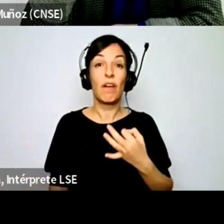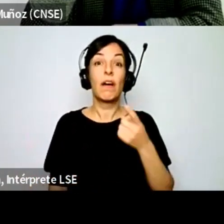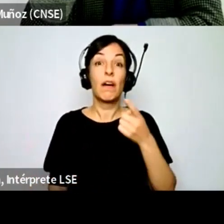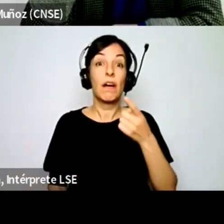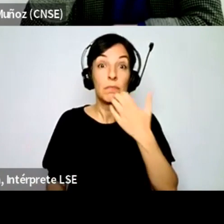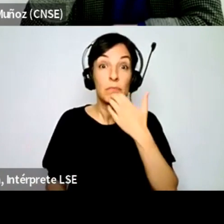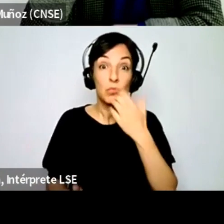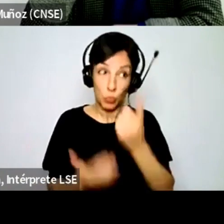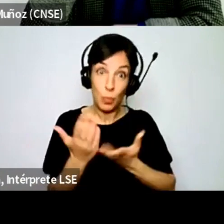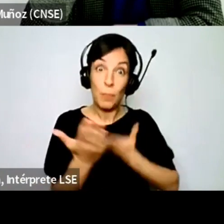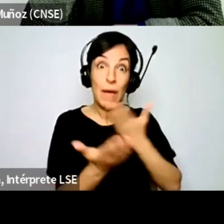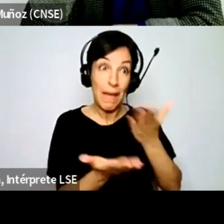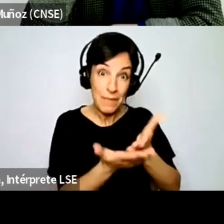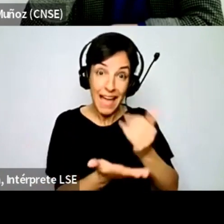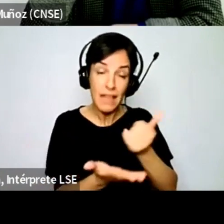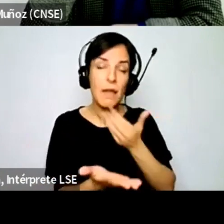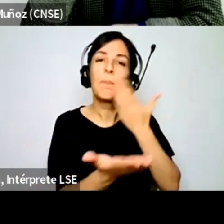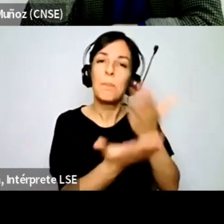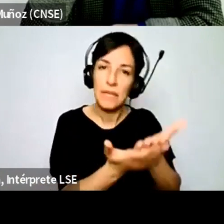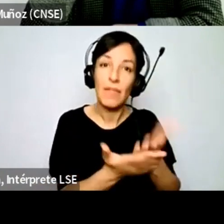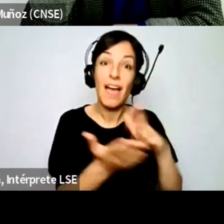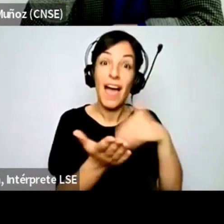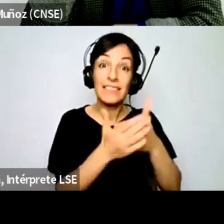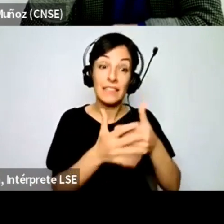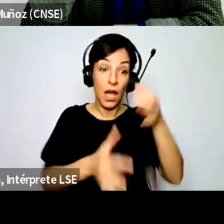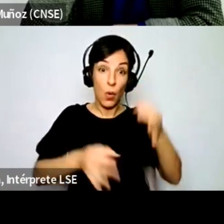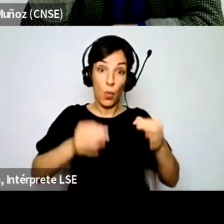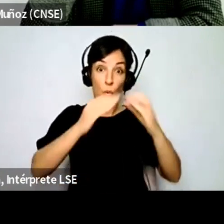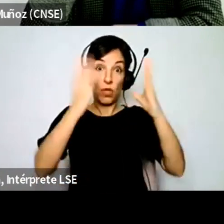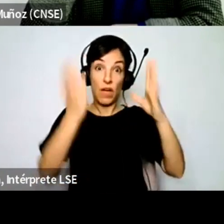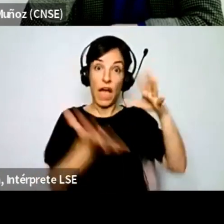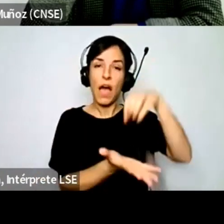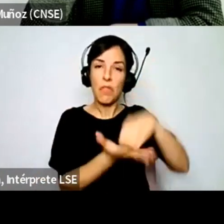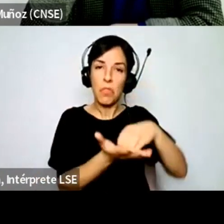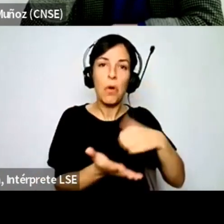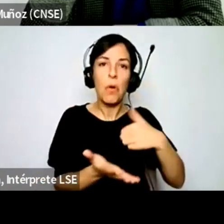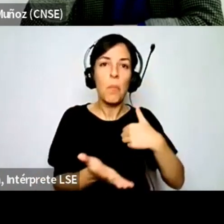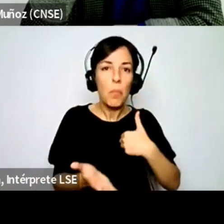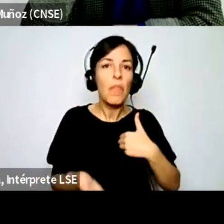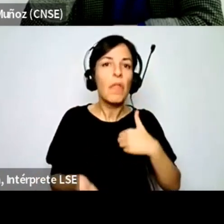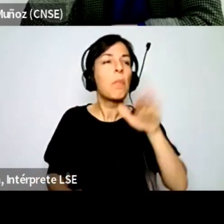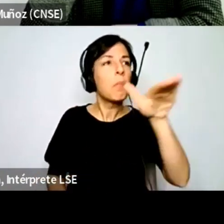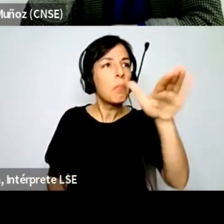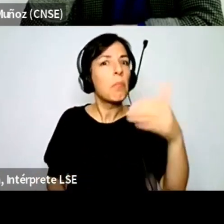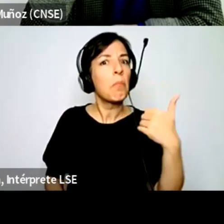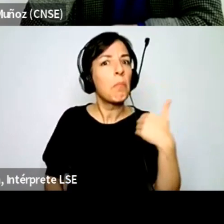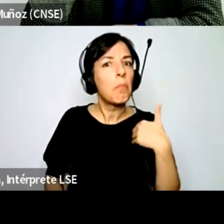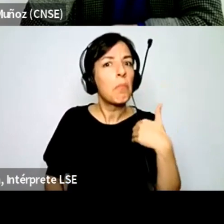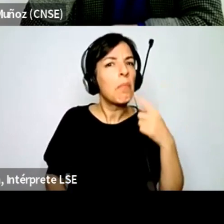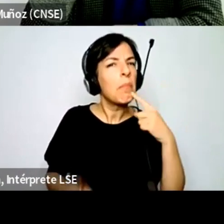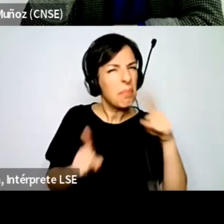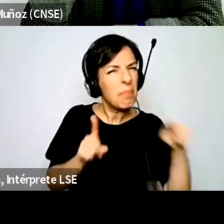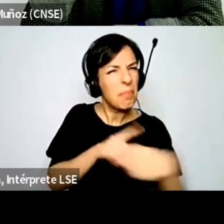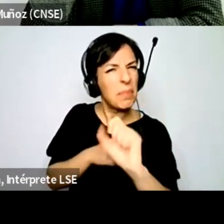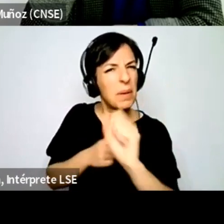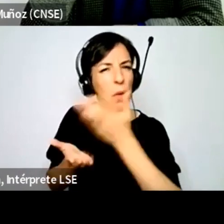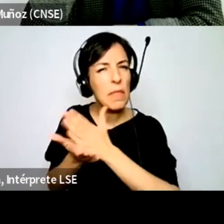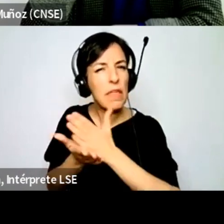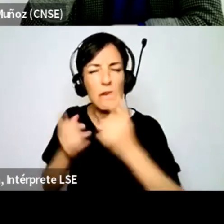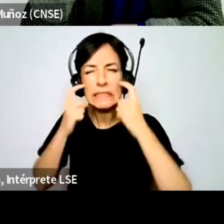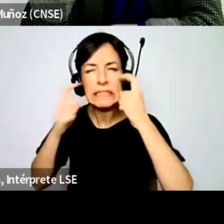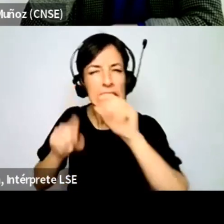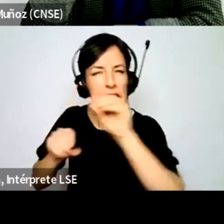se solicite y por parte del juzgado se le pueda proponer la idea de derivar a mediación para